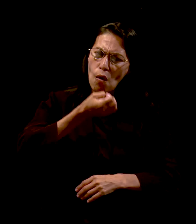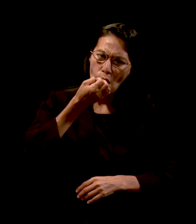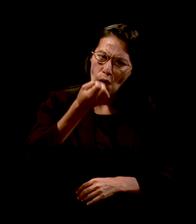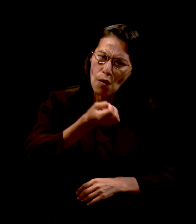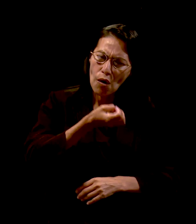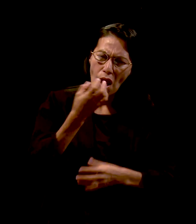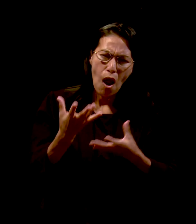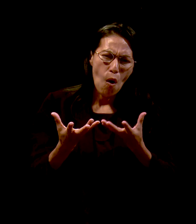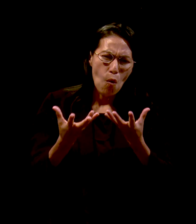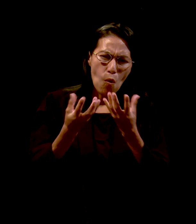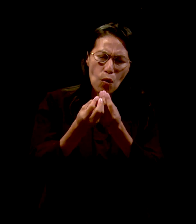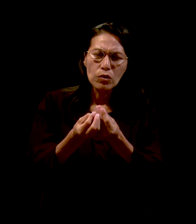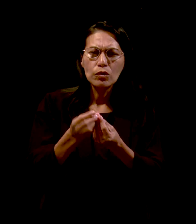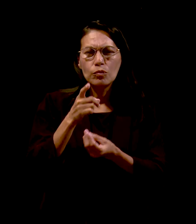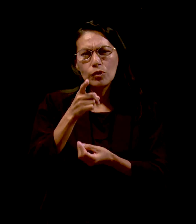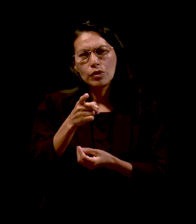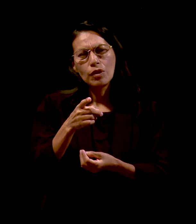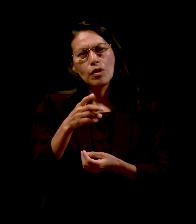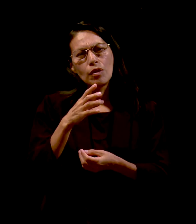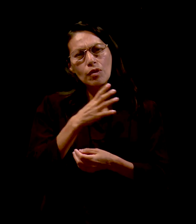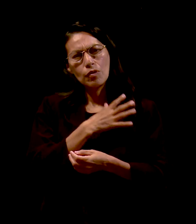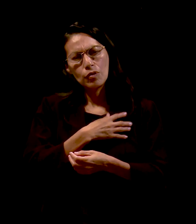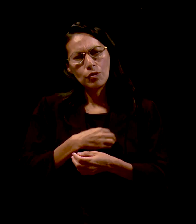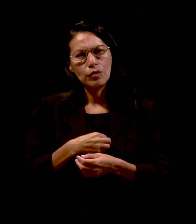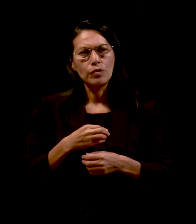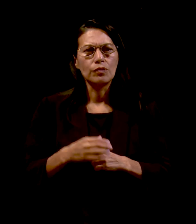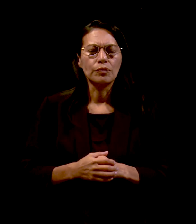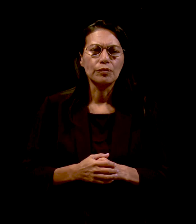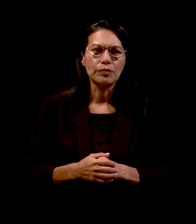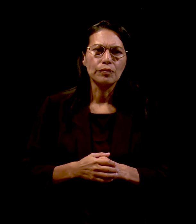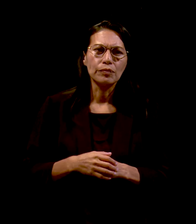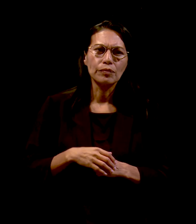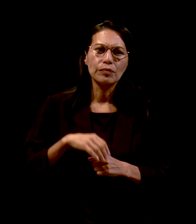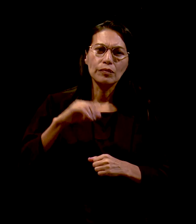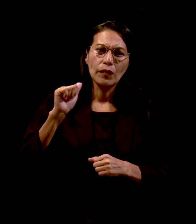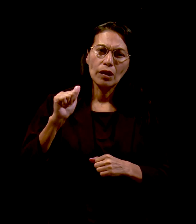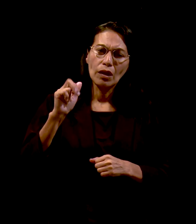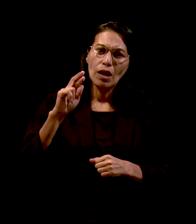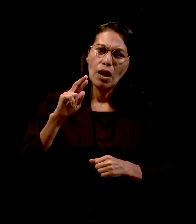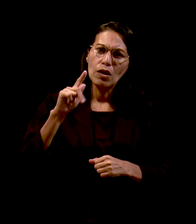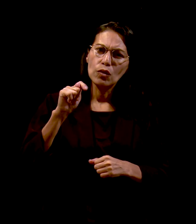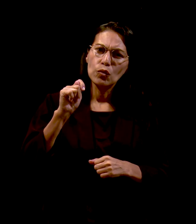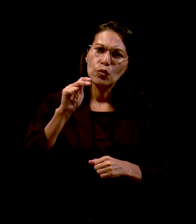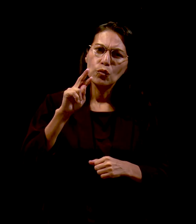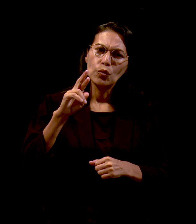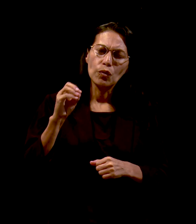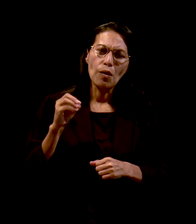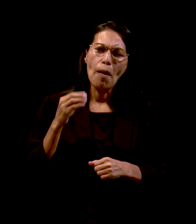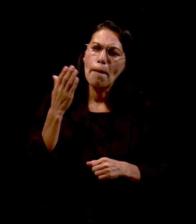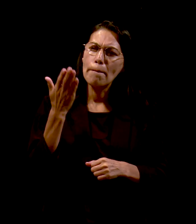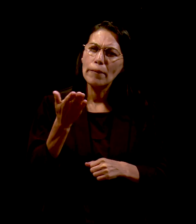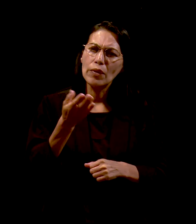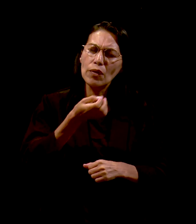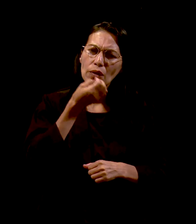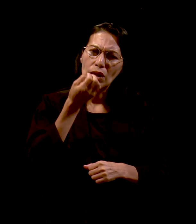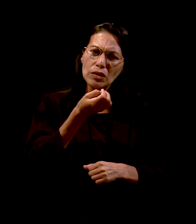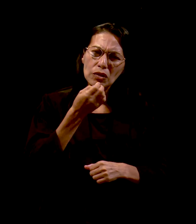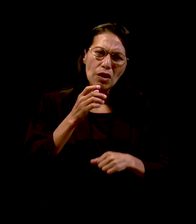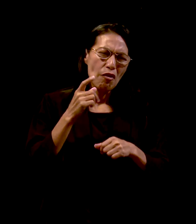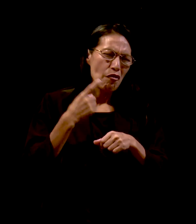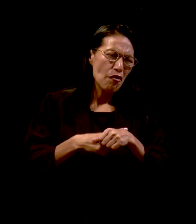hijito nos vamos a unir a ti en oración arturo buenas tardes pido oración por todos los enfermos y